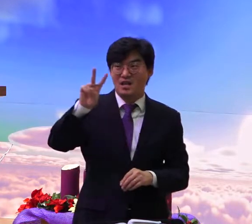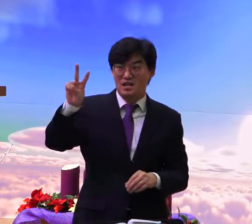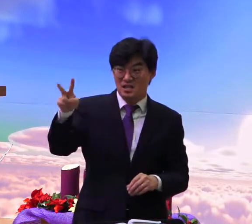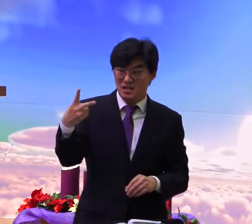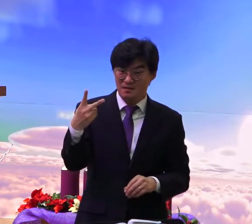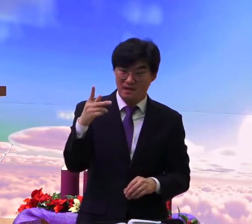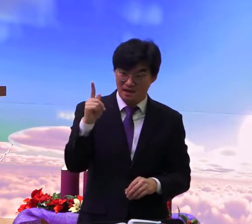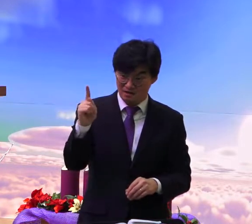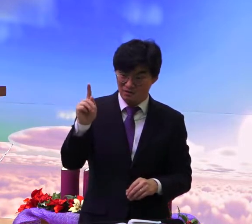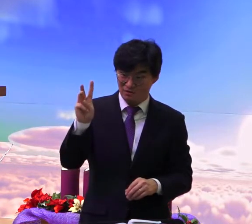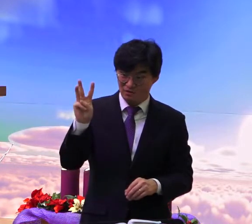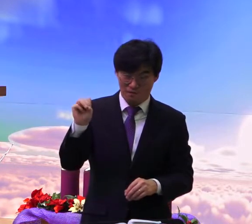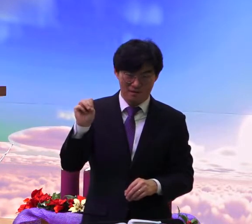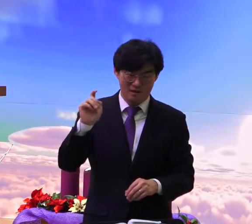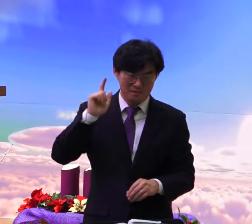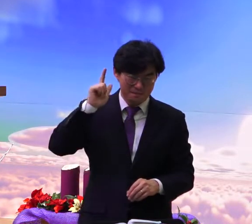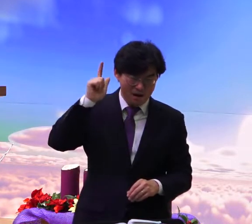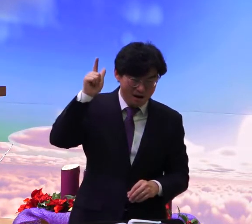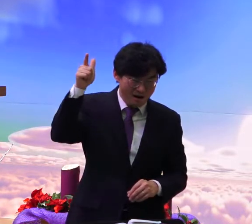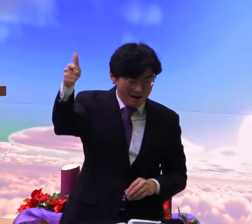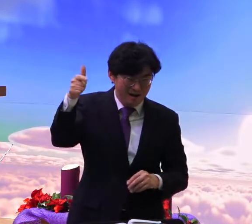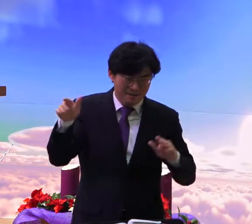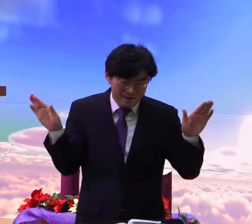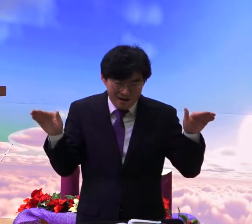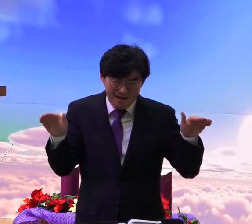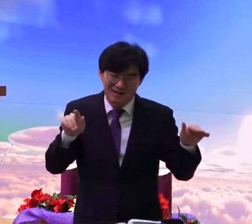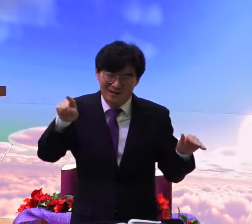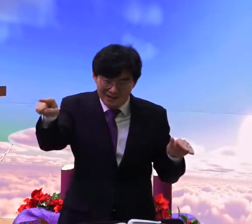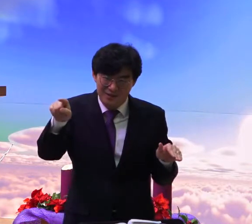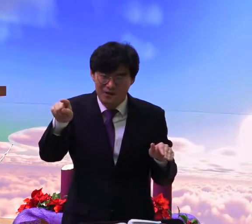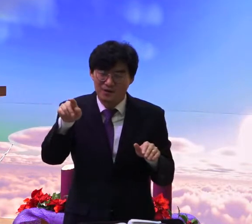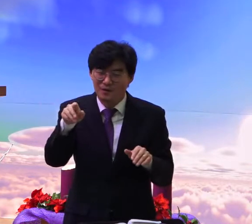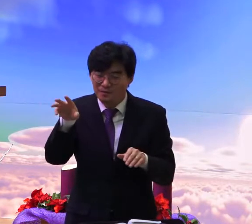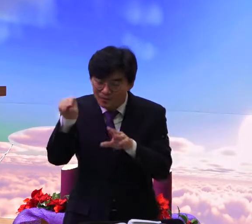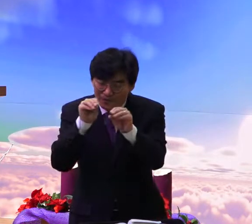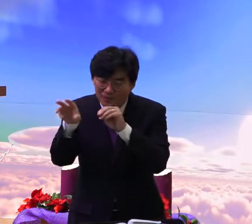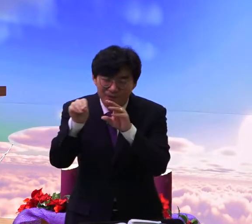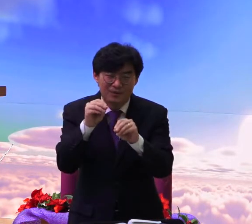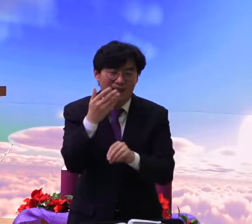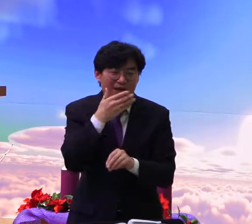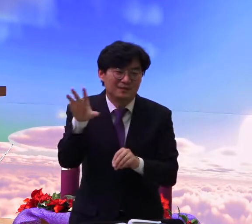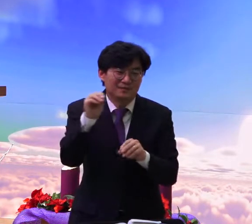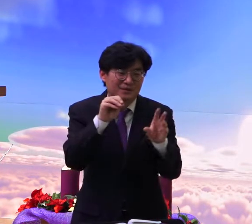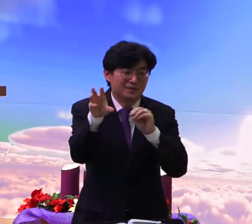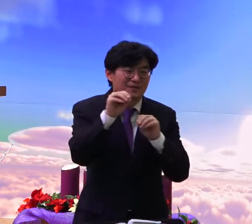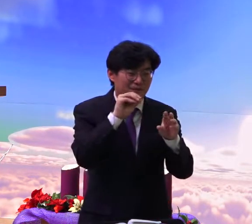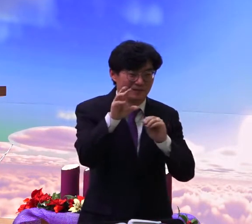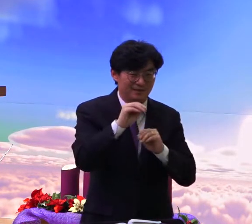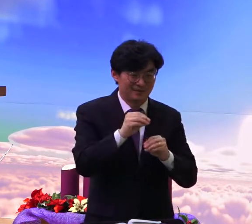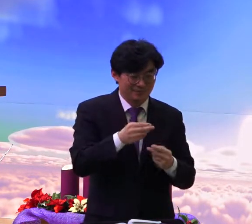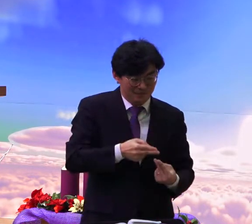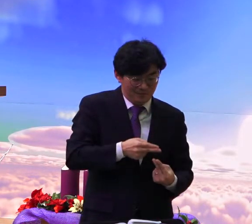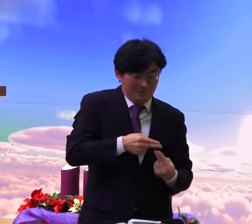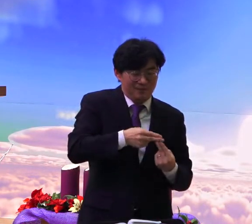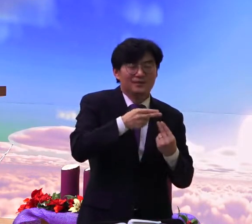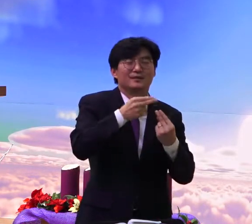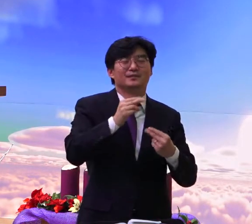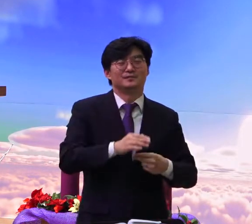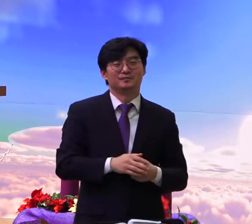날아다니면서 꿀을 모읍니다. 그래서 꿀벌이 하는 것보다도 어떤 경우는 뒤지지 않을 정도로 많이 꿀을